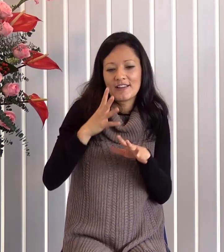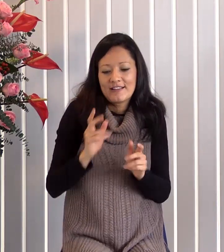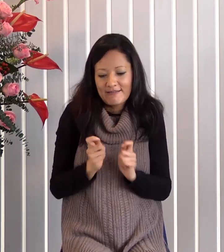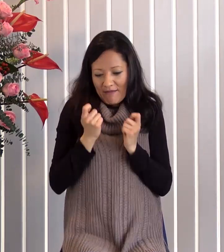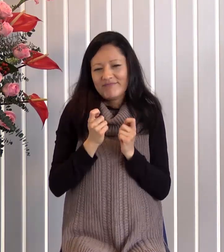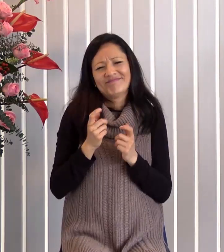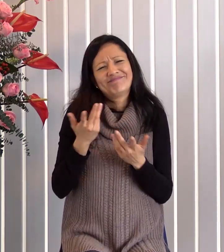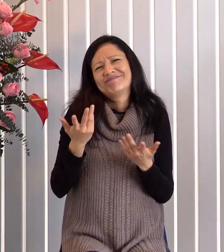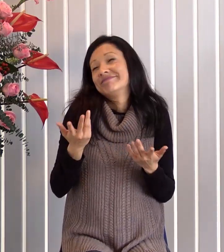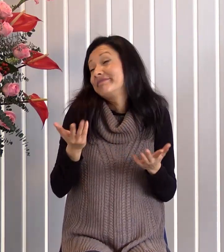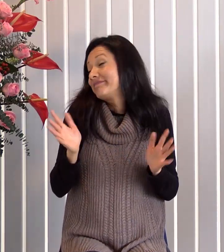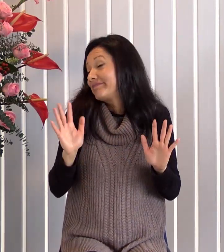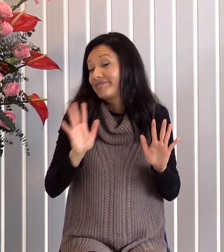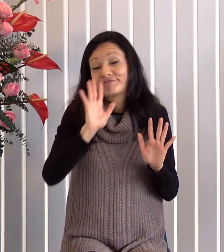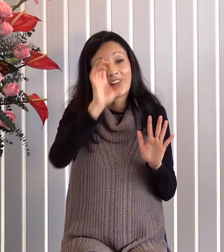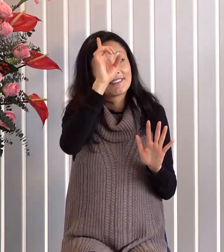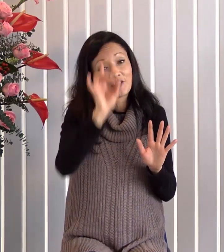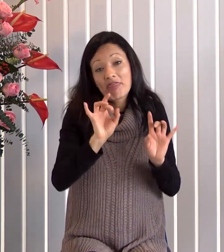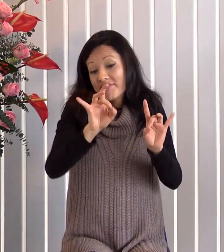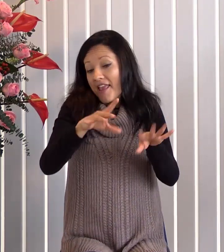Déjese de marcar.